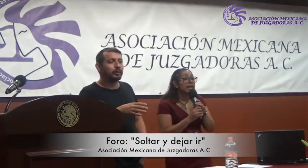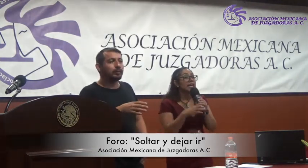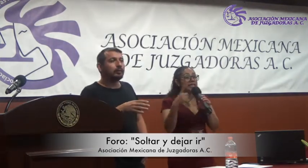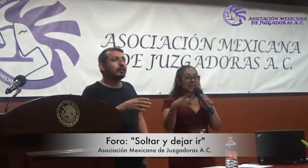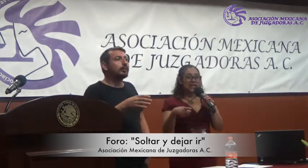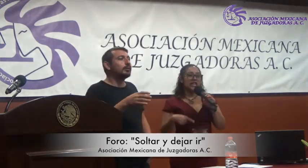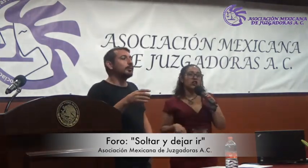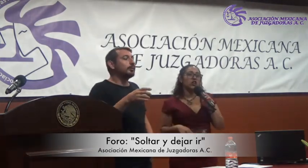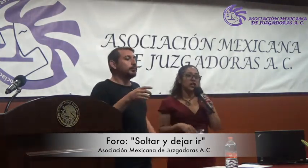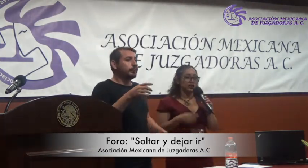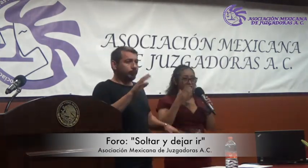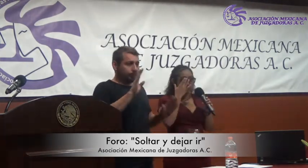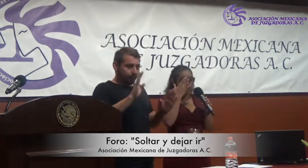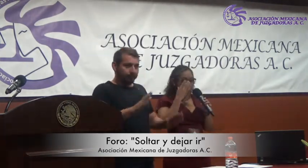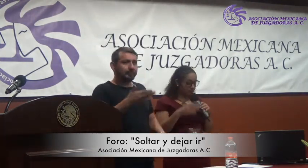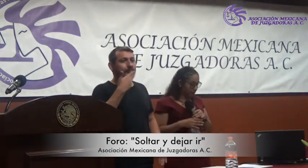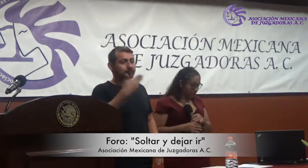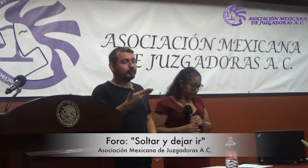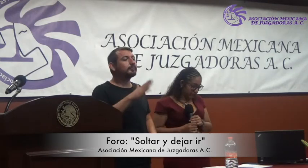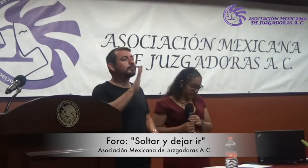Pues bien, ¿qué es la tanatología?